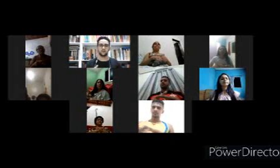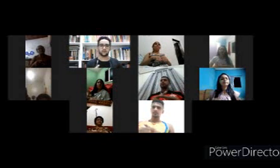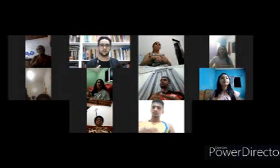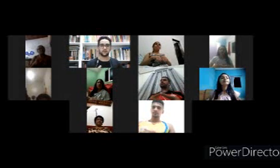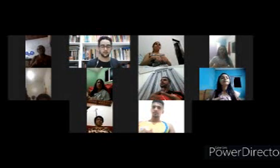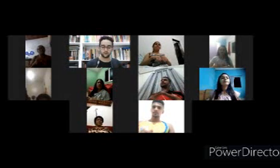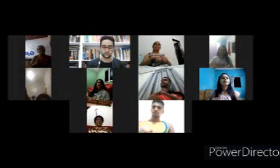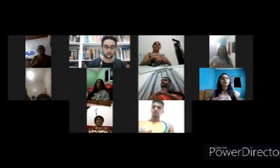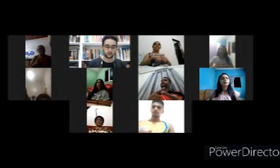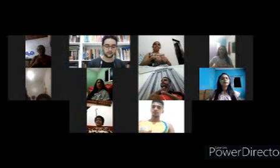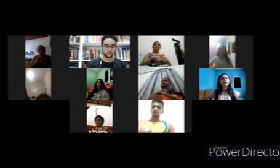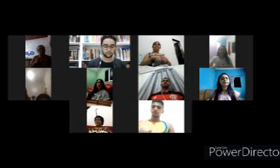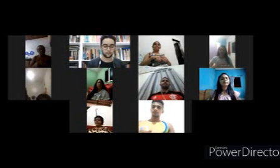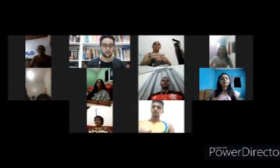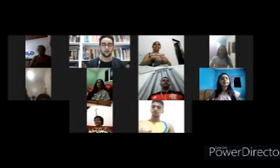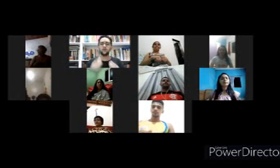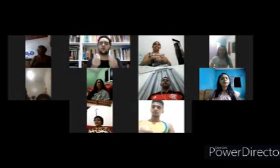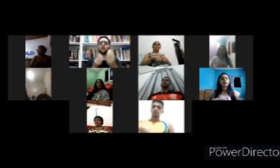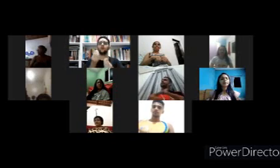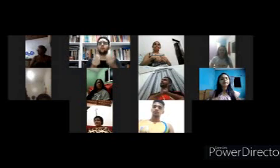fazer expressão facial de interrogação. Como?